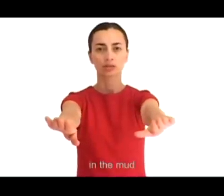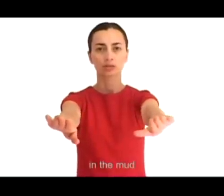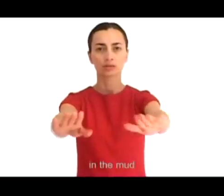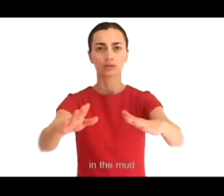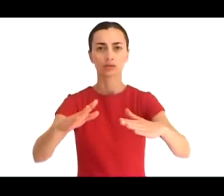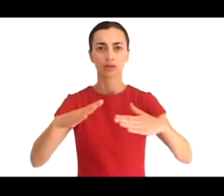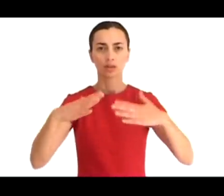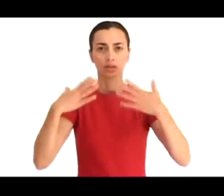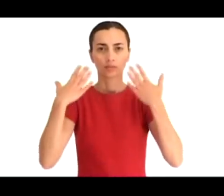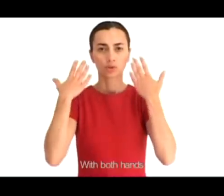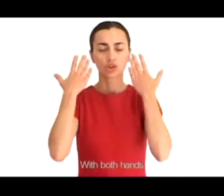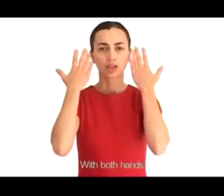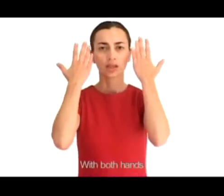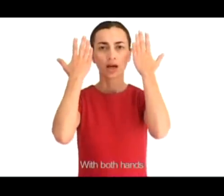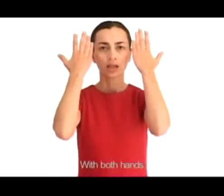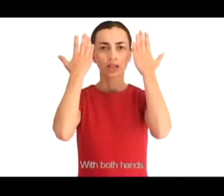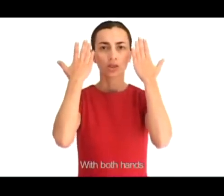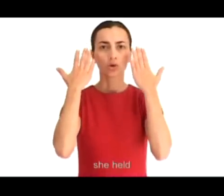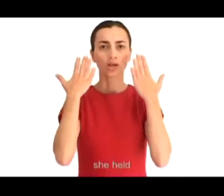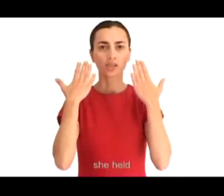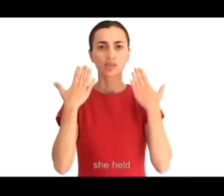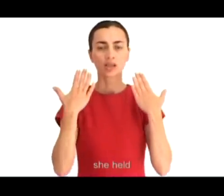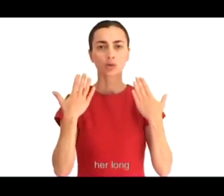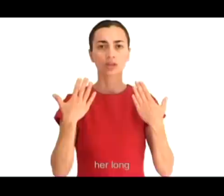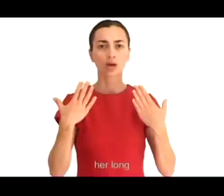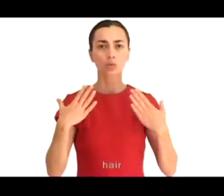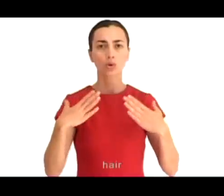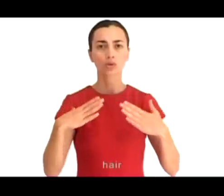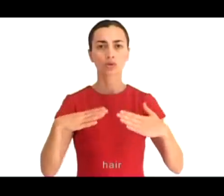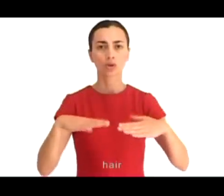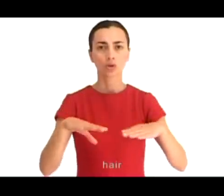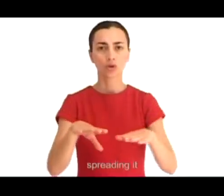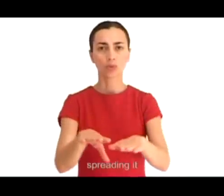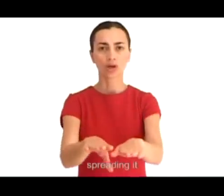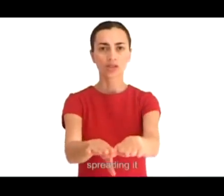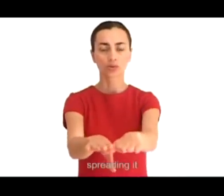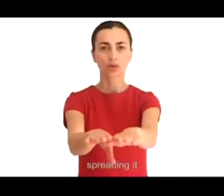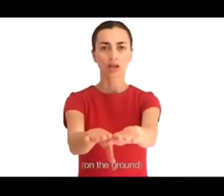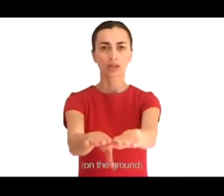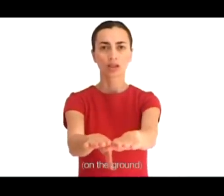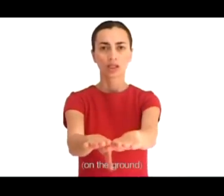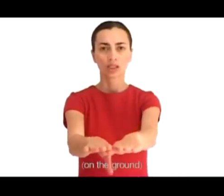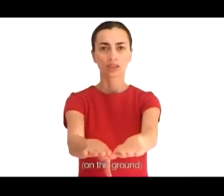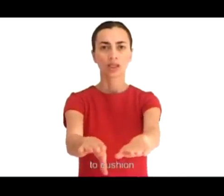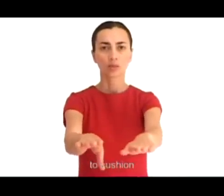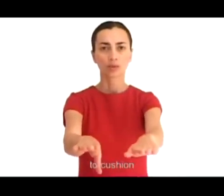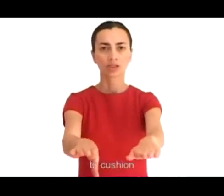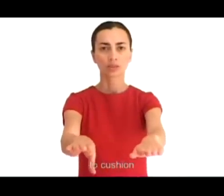הבוצית. בשתי ידיה היא אוחזת בשערותיה ארוכות ופורסת אותן כדי לרפד